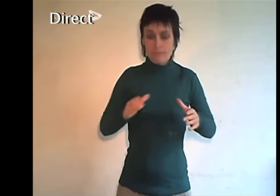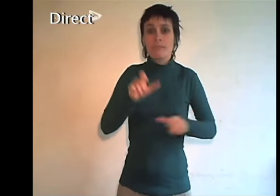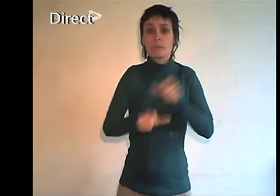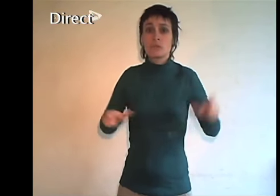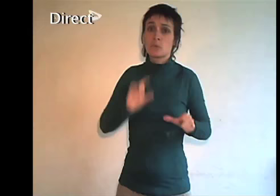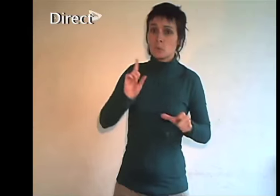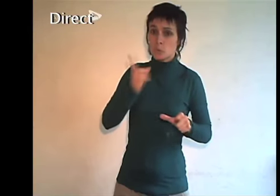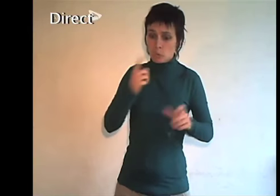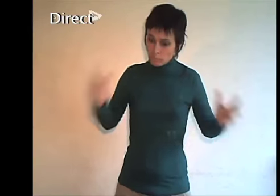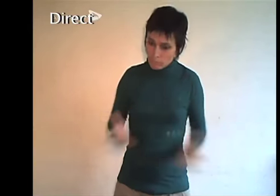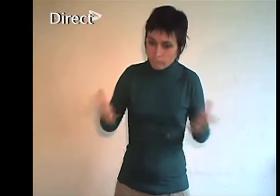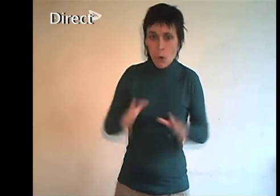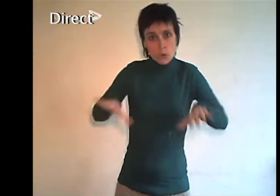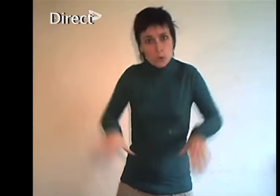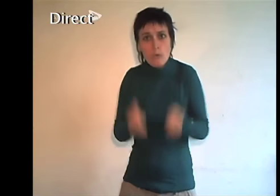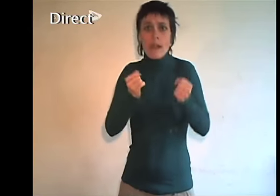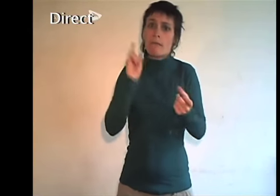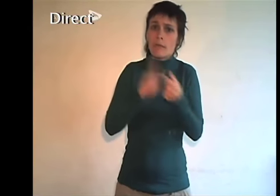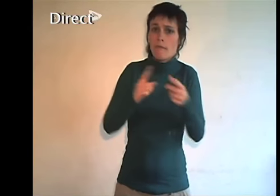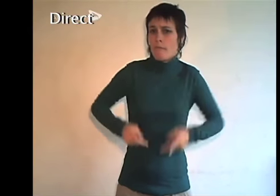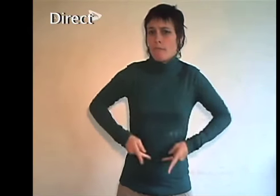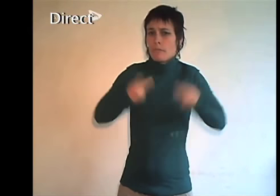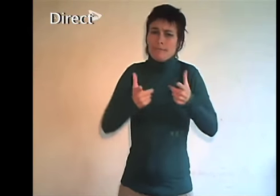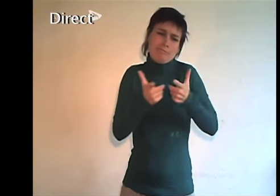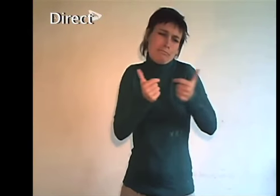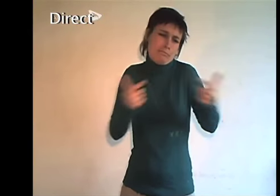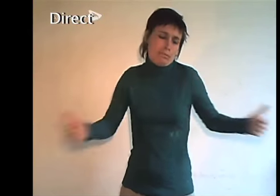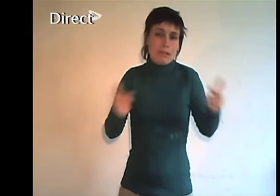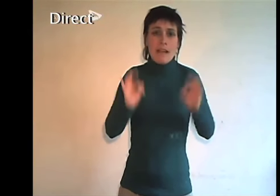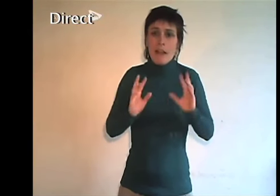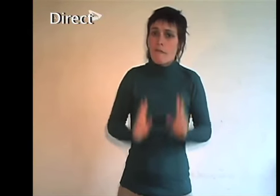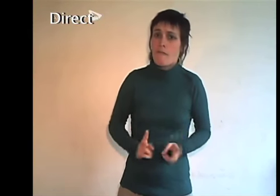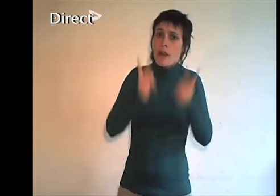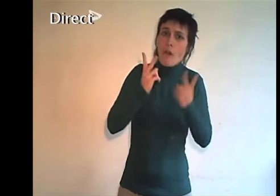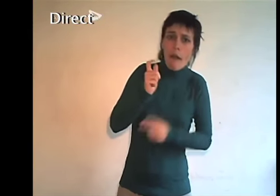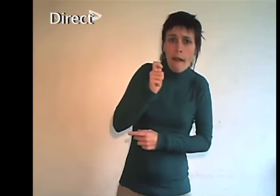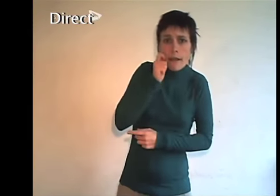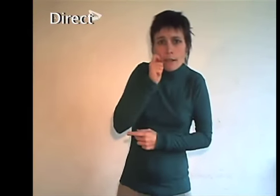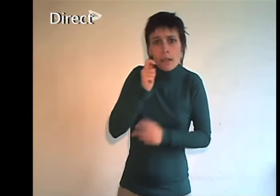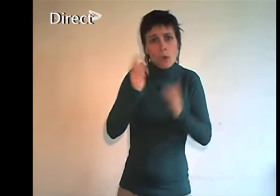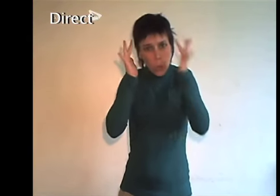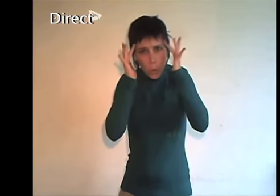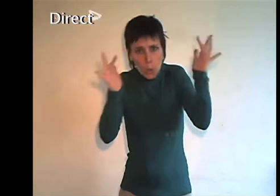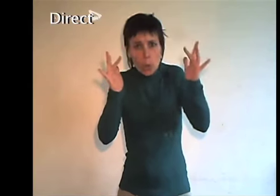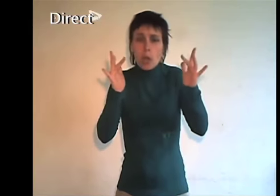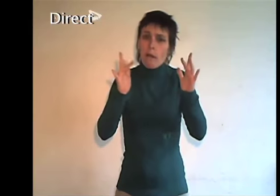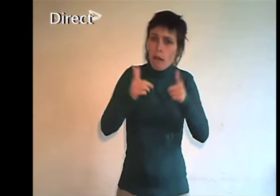toute action visant la sauvegarde des sourds dans tous les domaines de leur vie et l'affirmation de leurs valeurs ethniques, culturelles